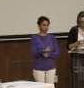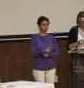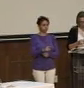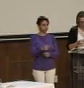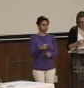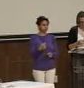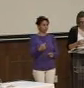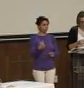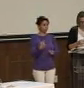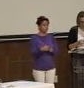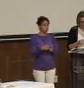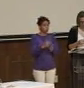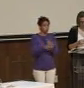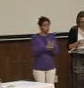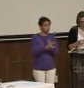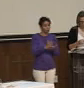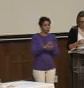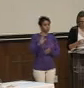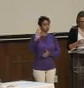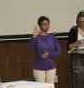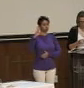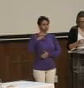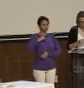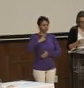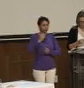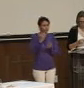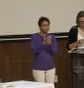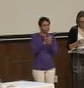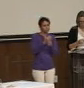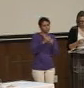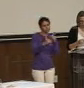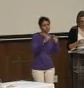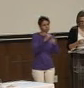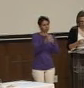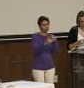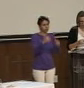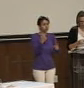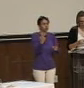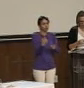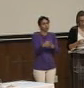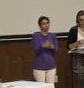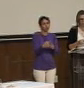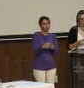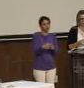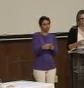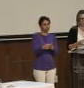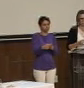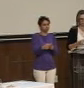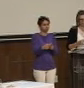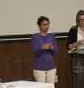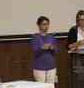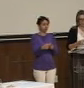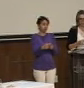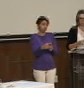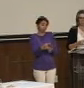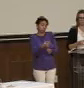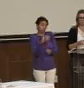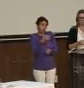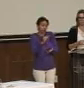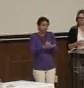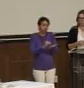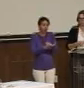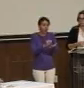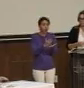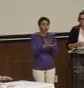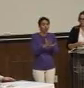Algum dos candidatos tem um processo em andamento e por quê? Eu acho que ficou faltando alguma informação